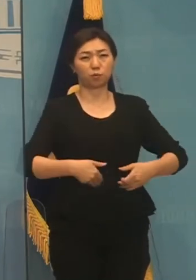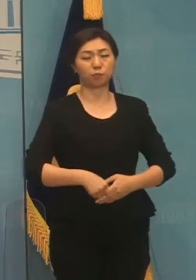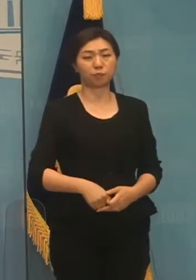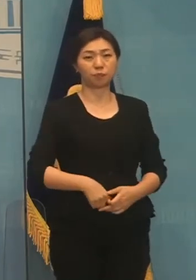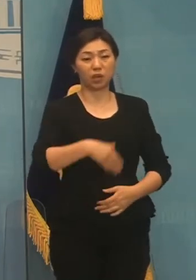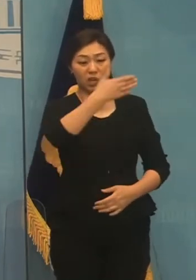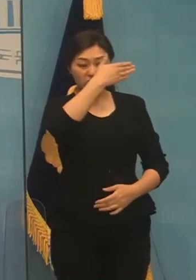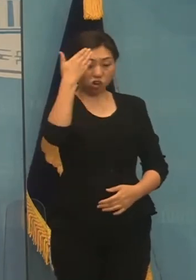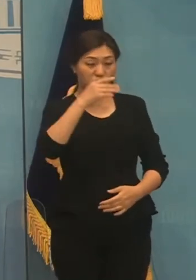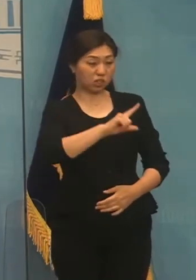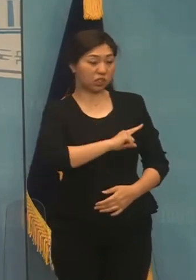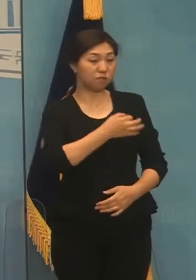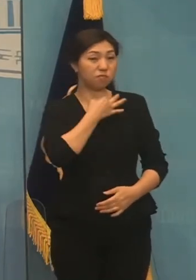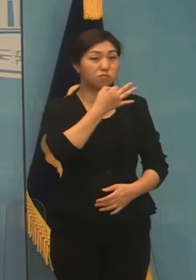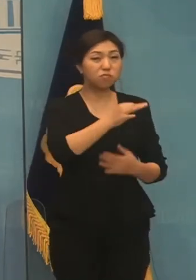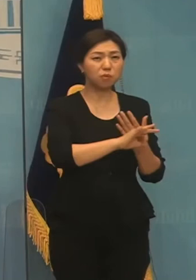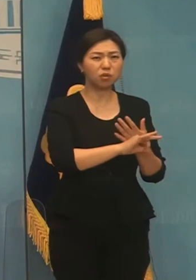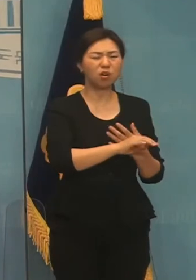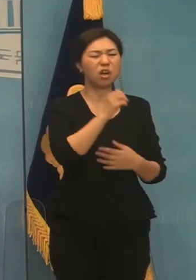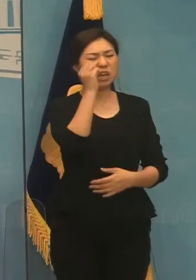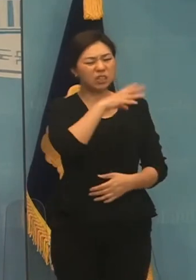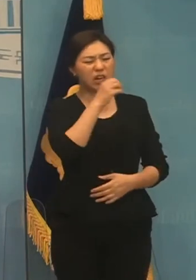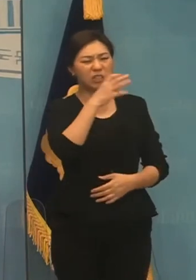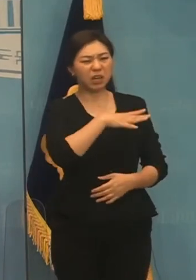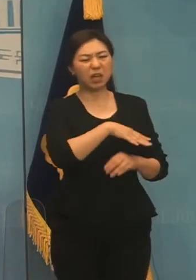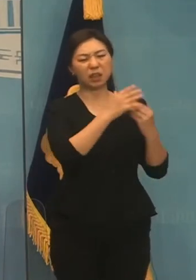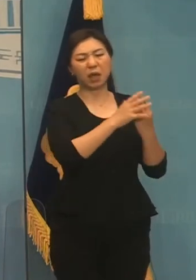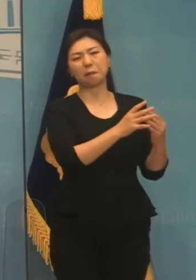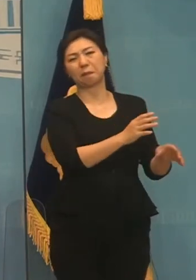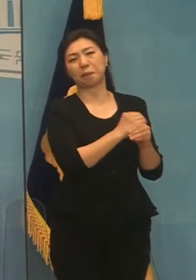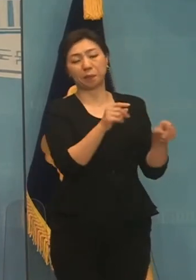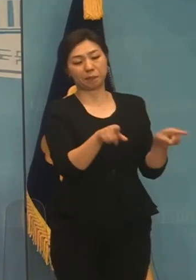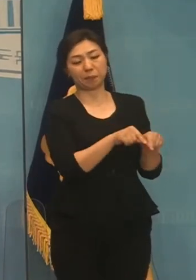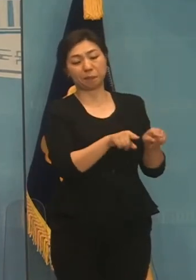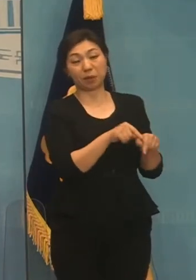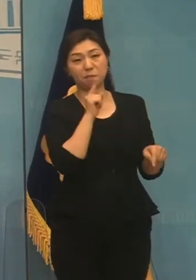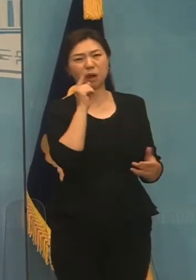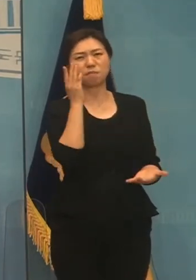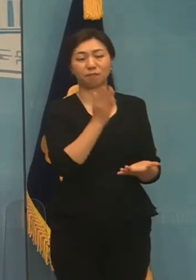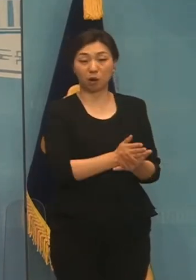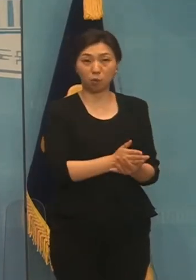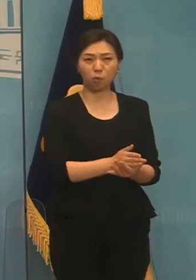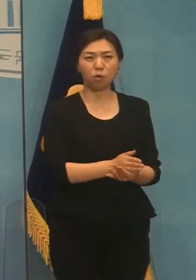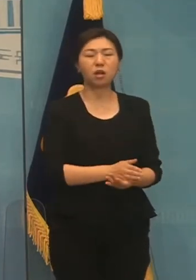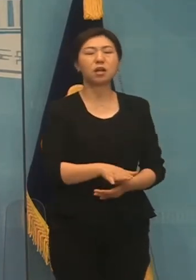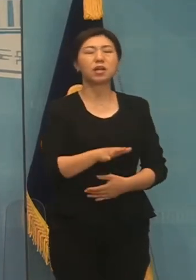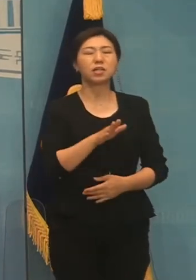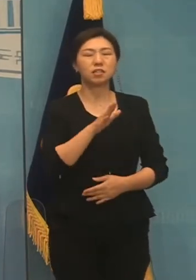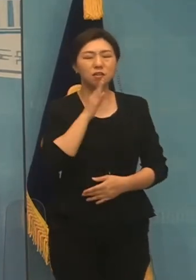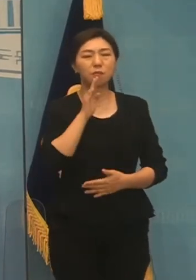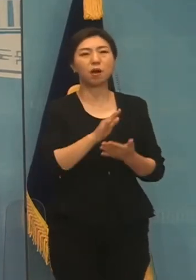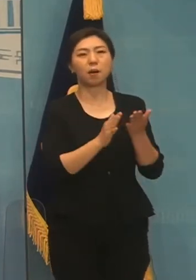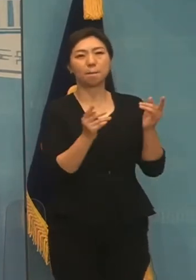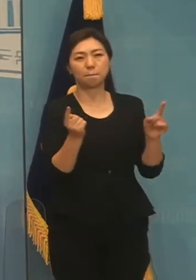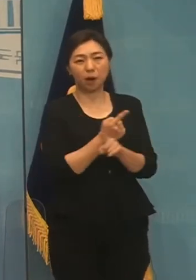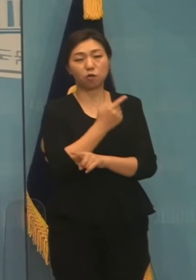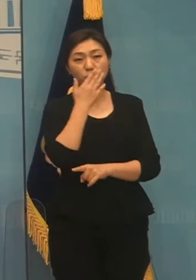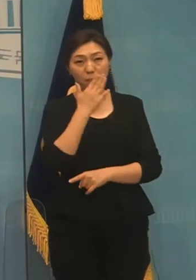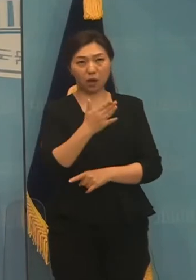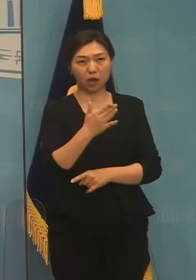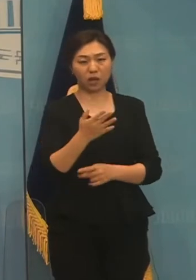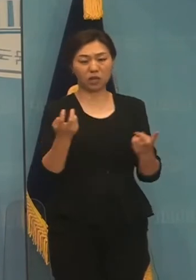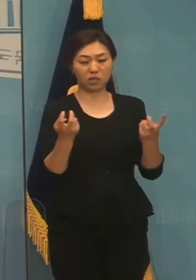청년을 호명하면서 퉁칠 것이 아니라 근본적인 그리고 실질적인 대책을 마련할